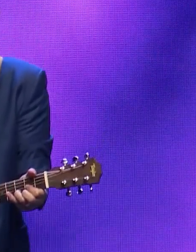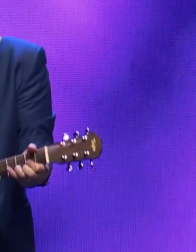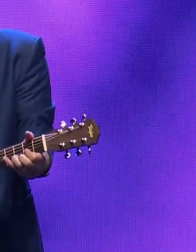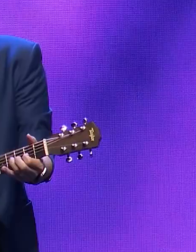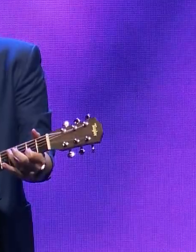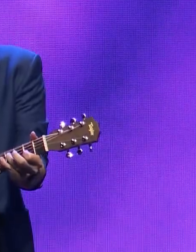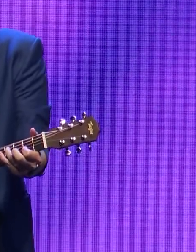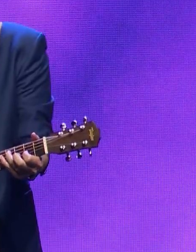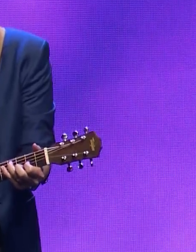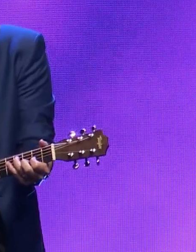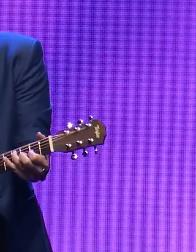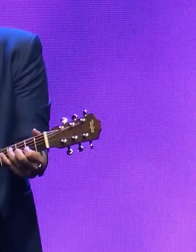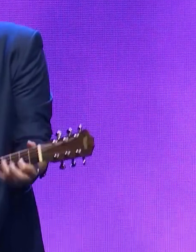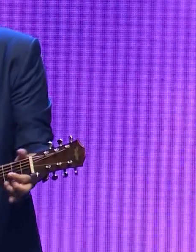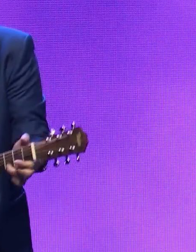memulihkan hati,